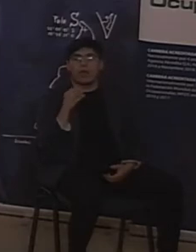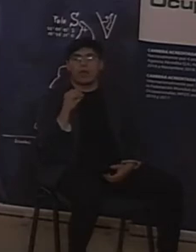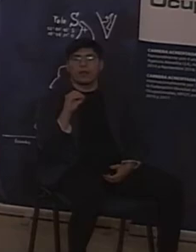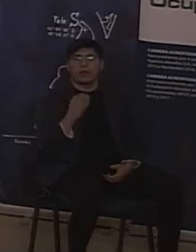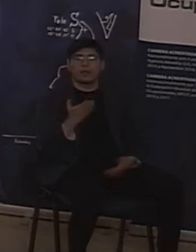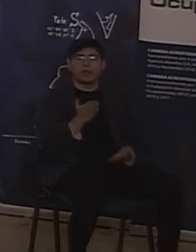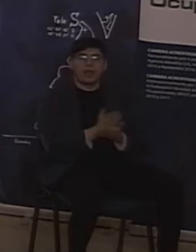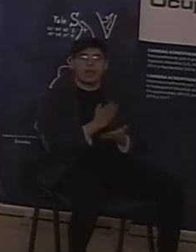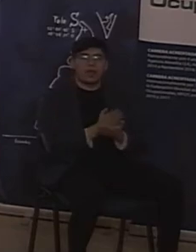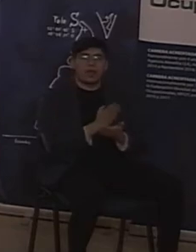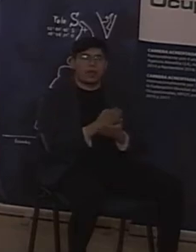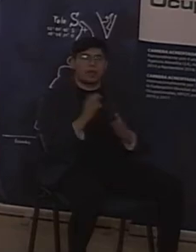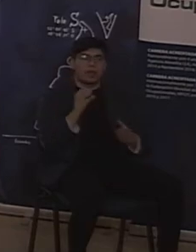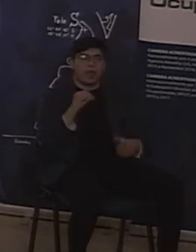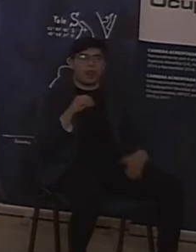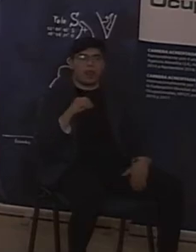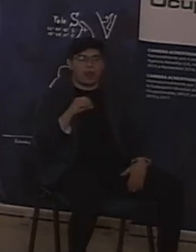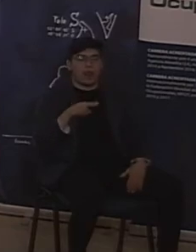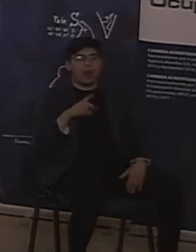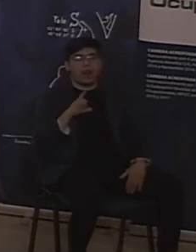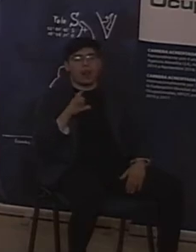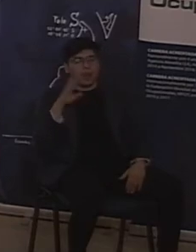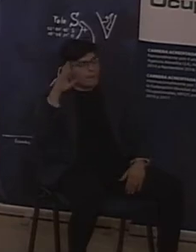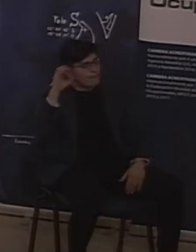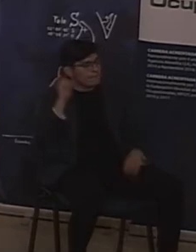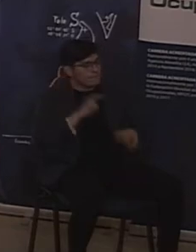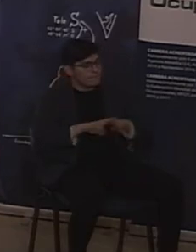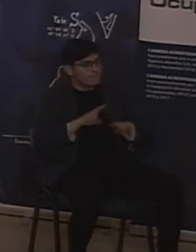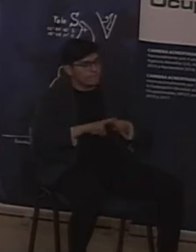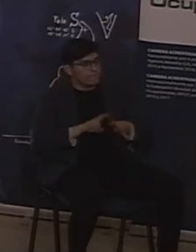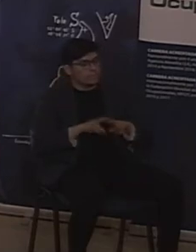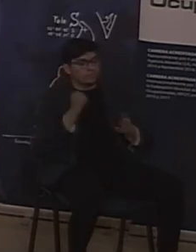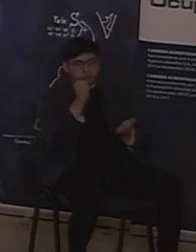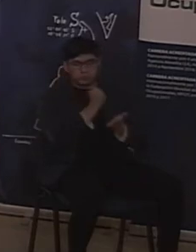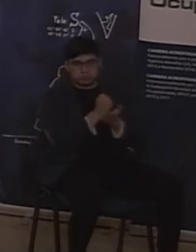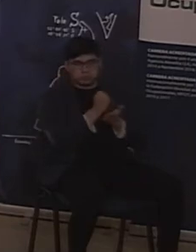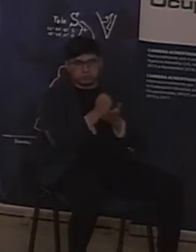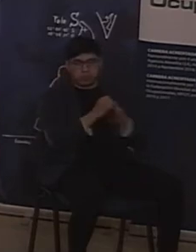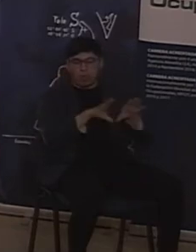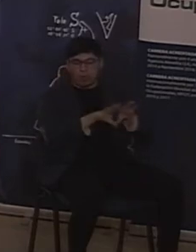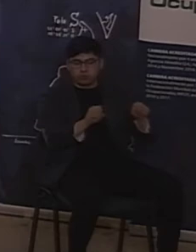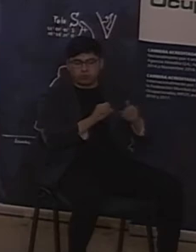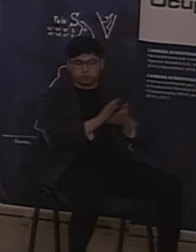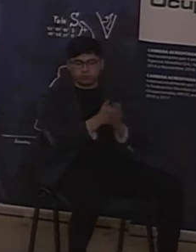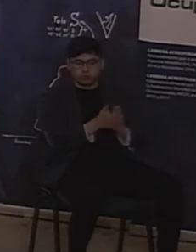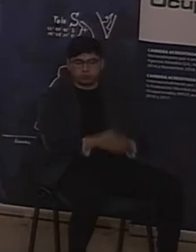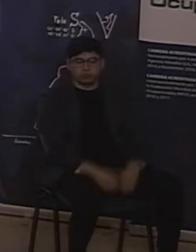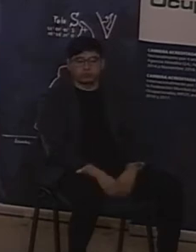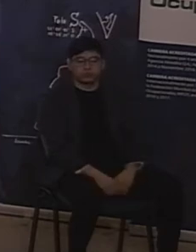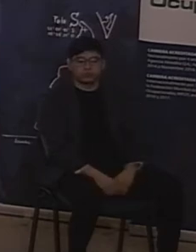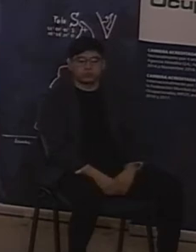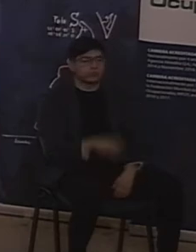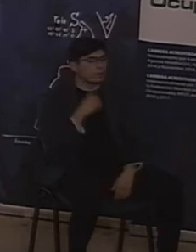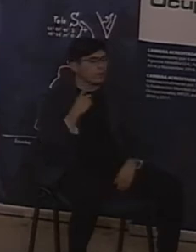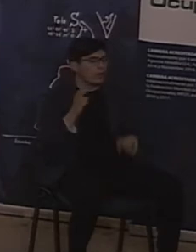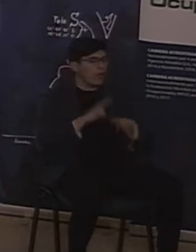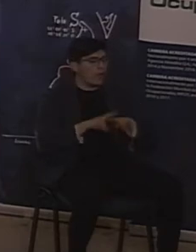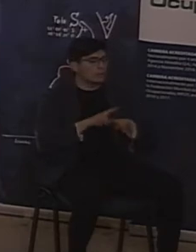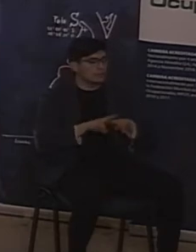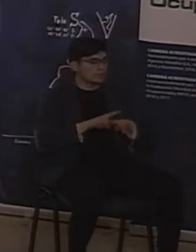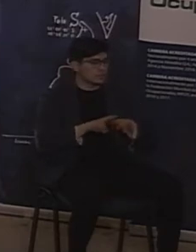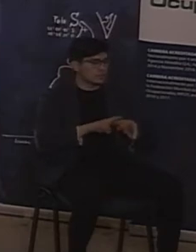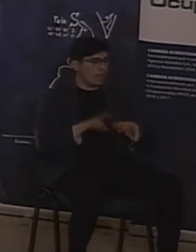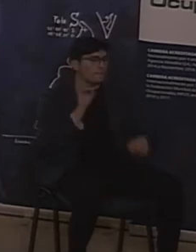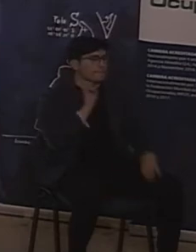para dar cumplimiento íntegro y cabal a ese compromiso que hemos hecho chile